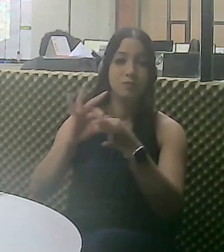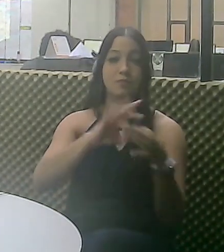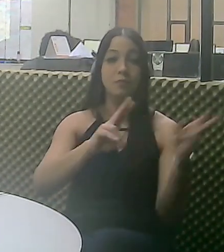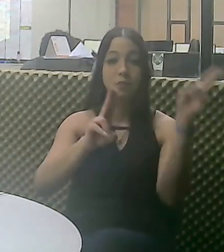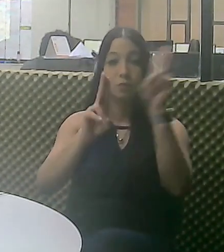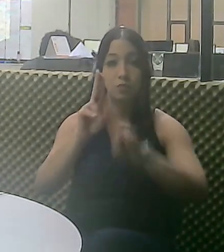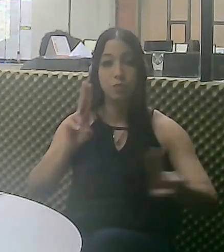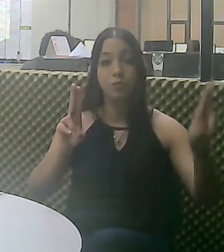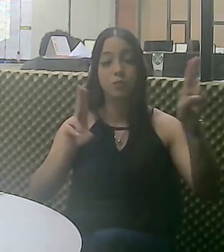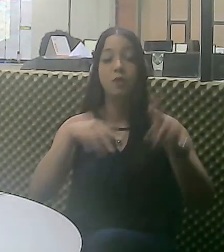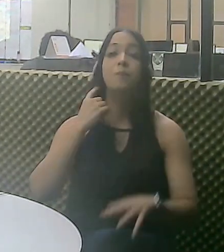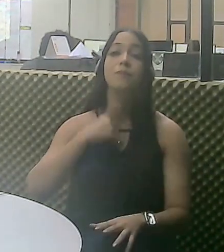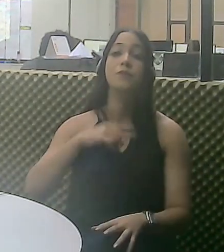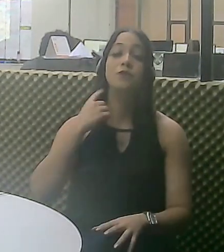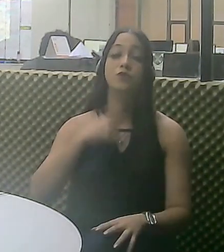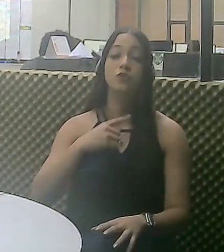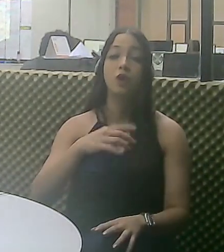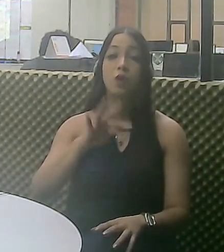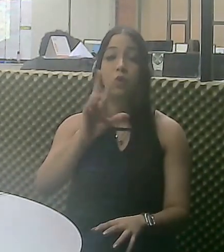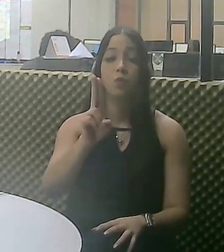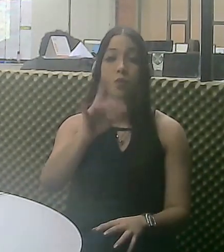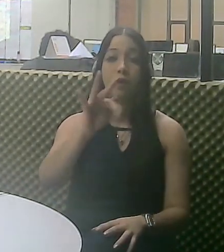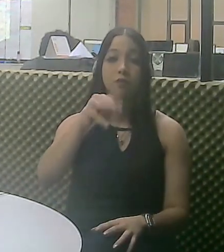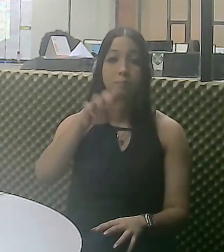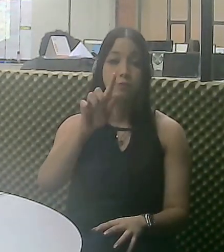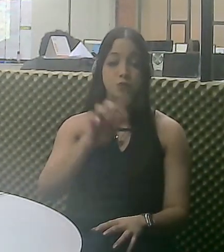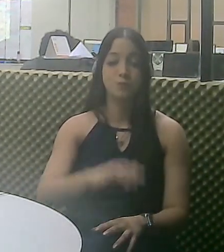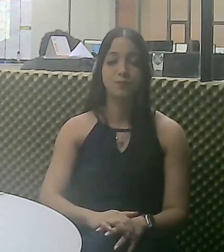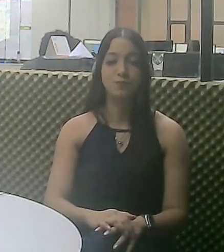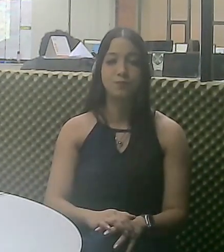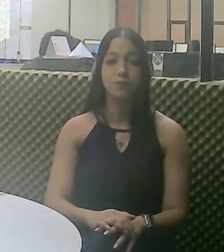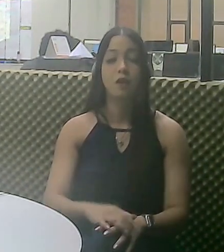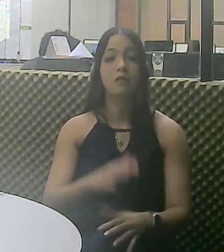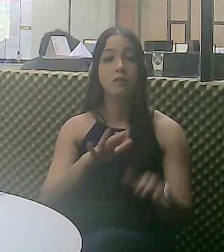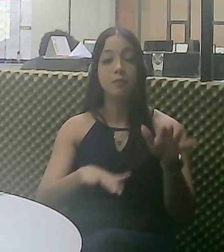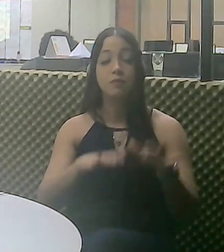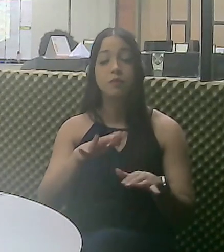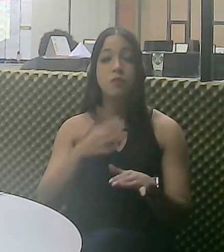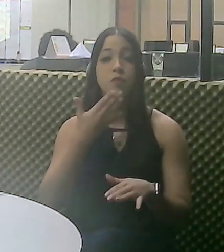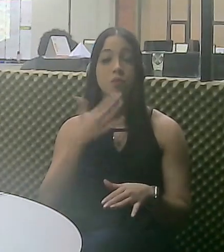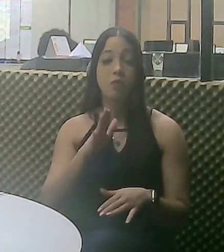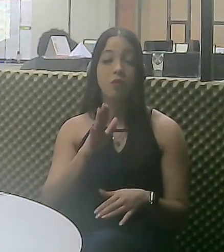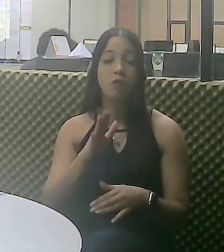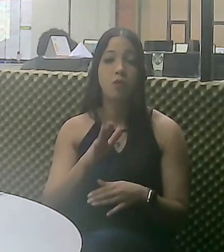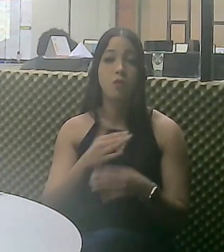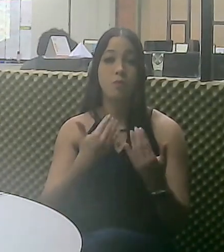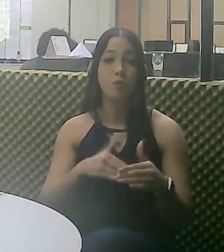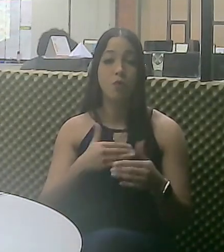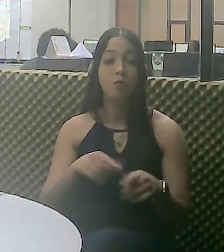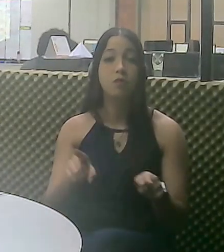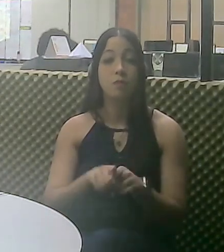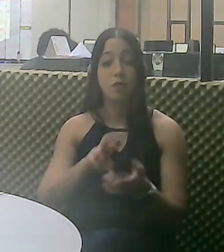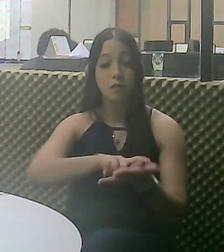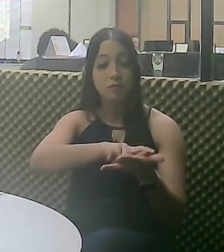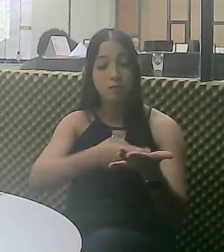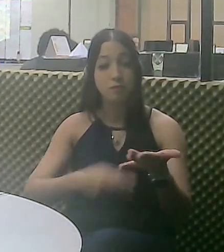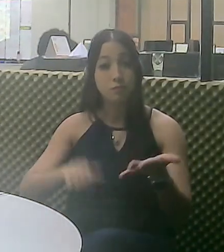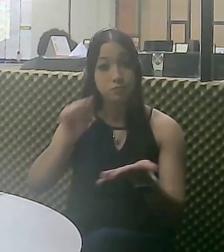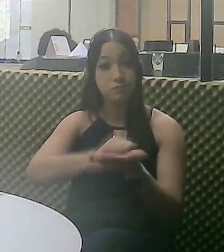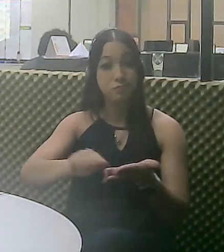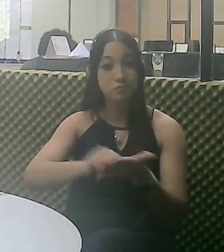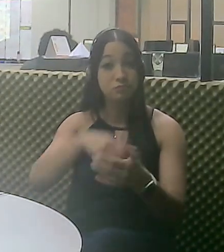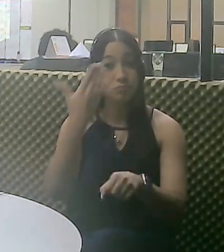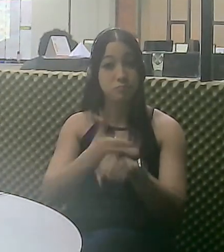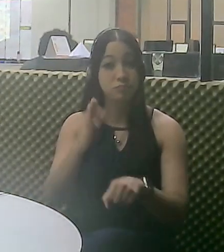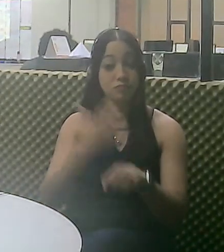Universidade Federal de Minas Gerais a UFMG a depender do cargo candidato também deverá prestar prova de redação prova